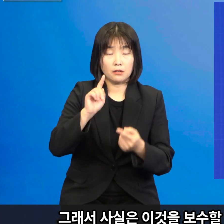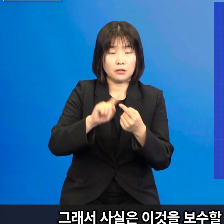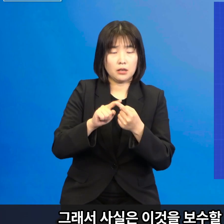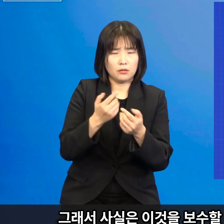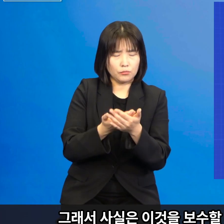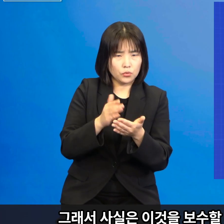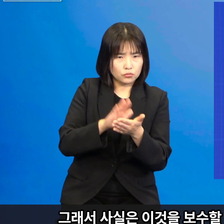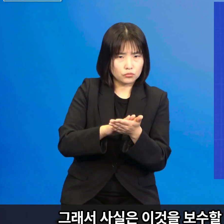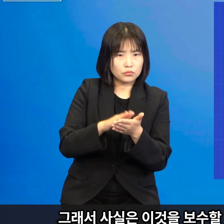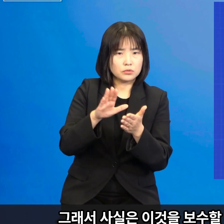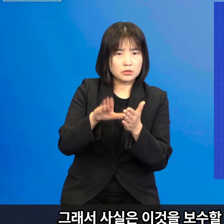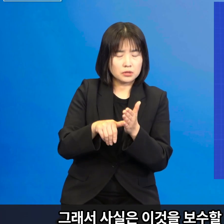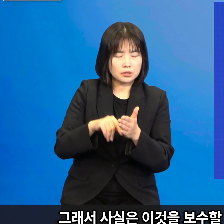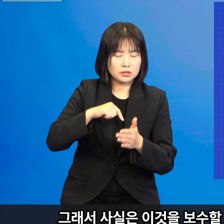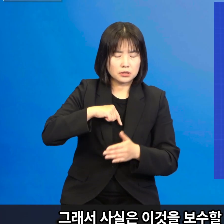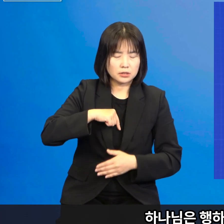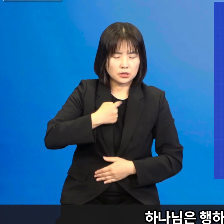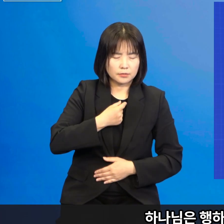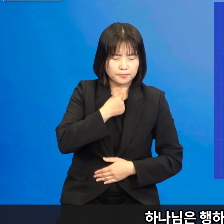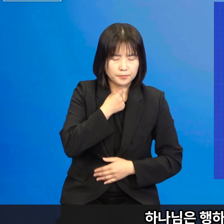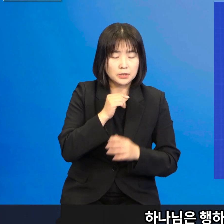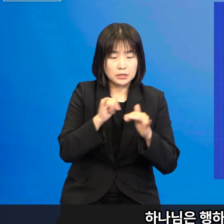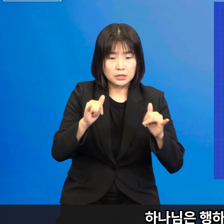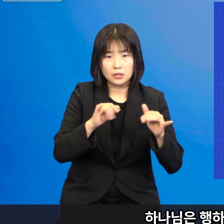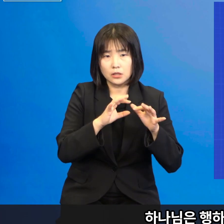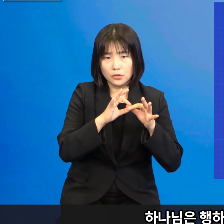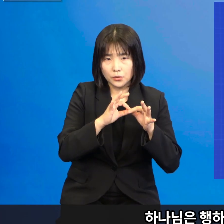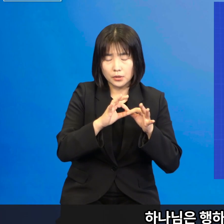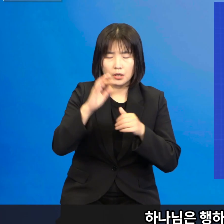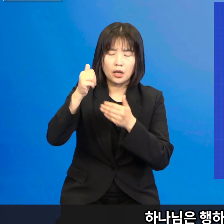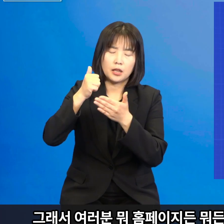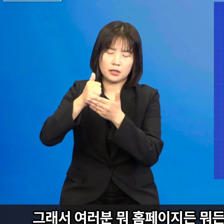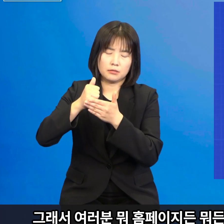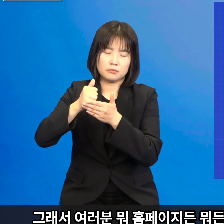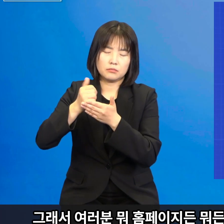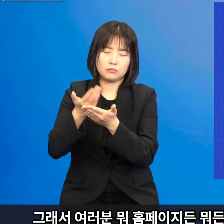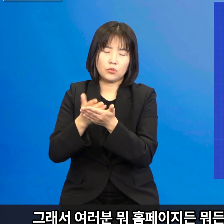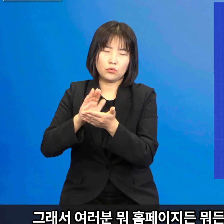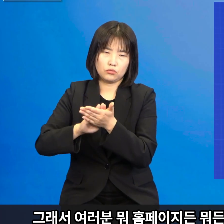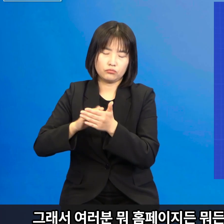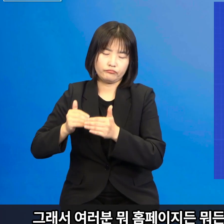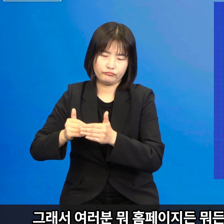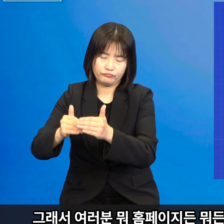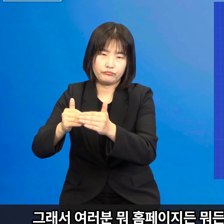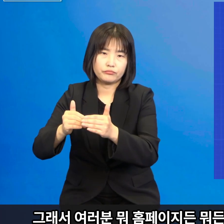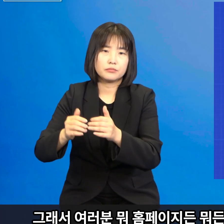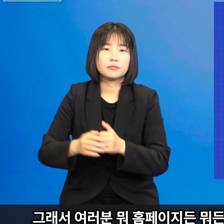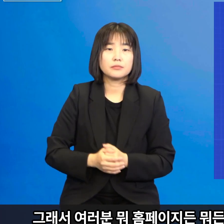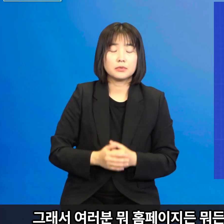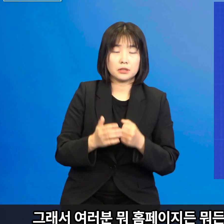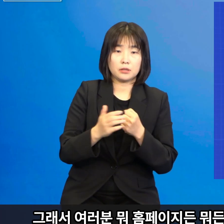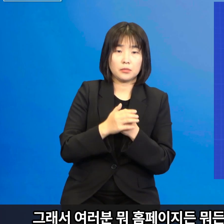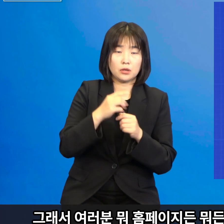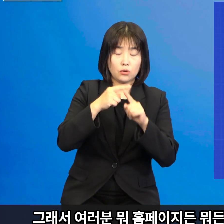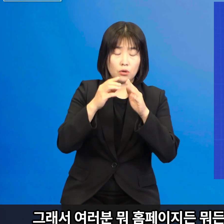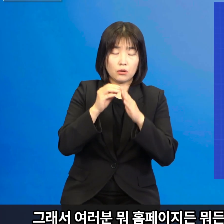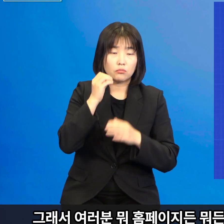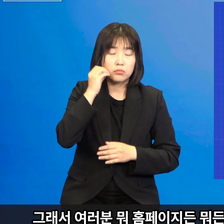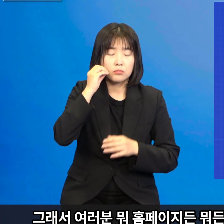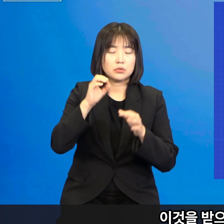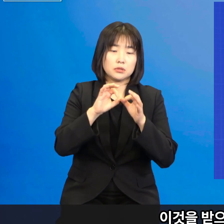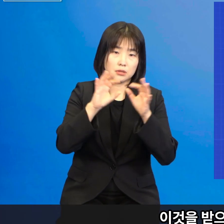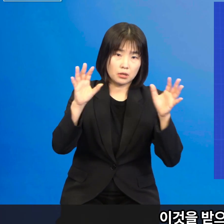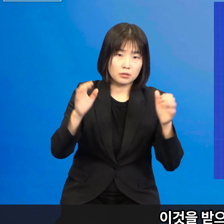때 결국 자원한 자들을 통해서 하나님은 행하게 하실 겁니다. 그래서 여러분, 뭐 홈페이지든 뭐든 간에 오늘 이제 리플